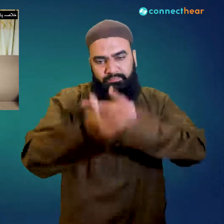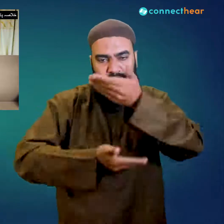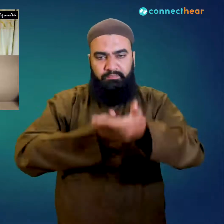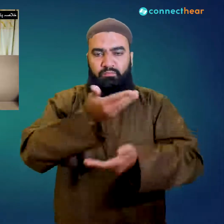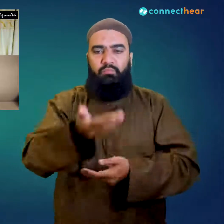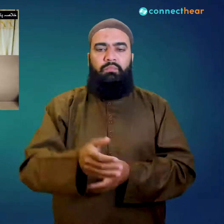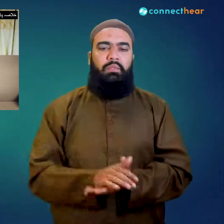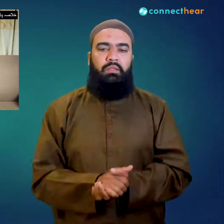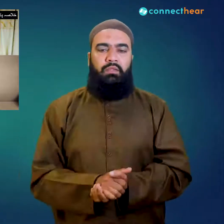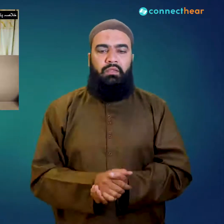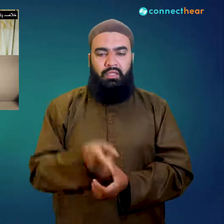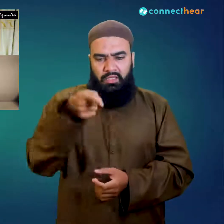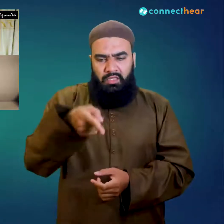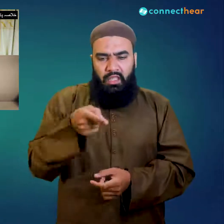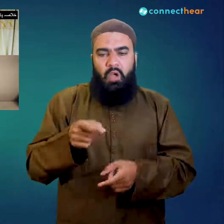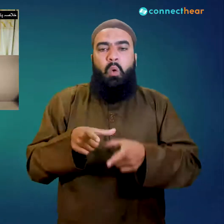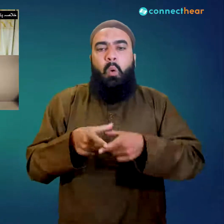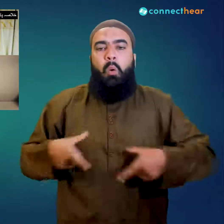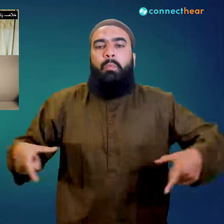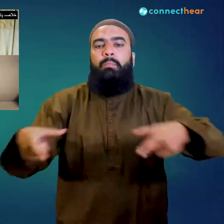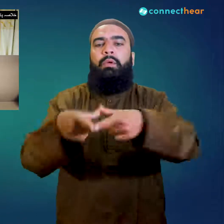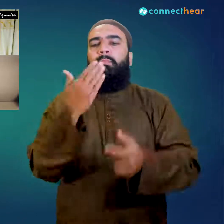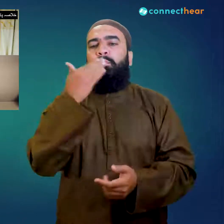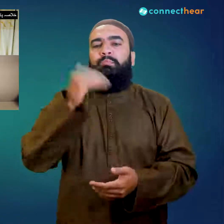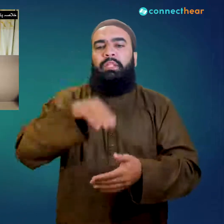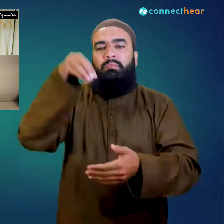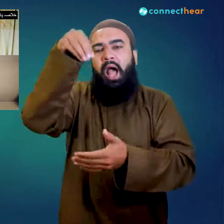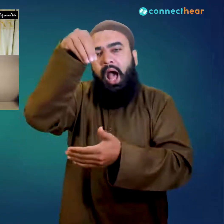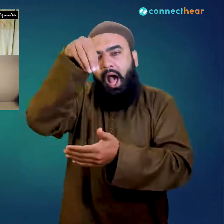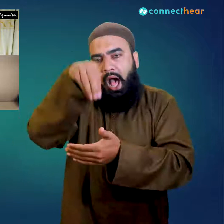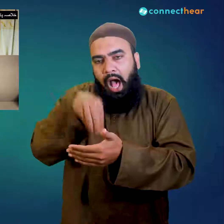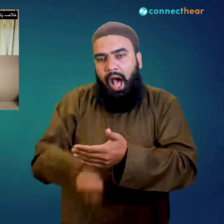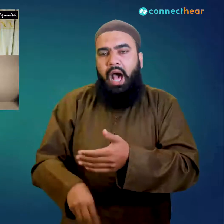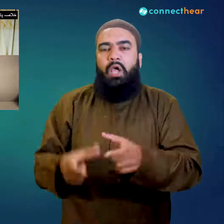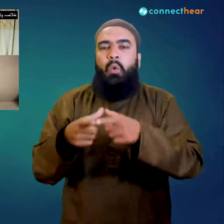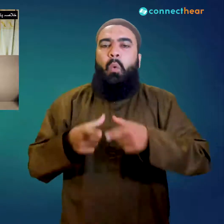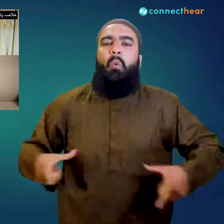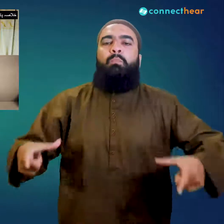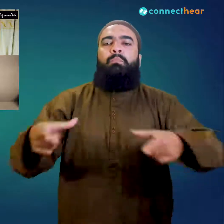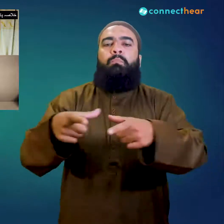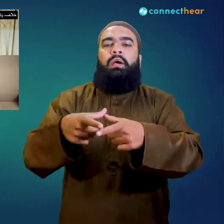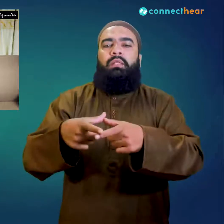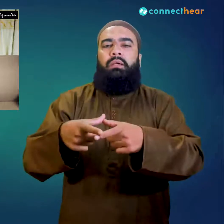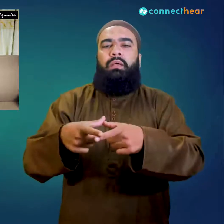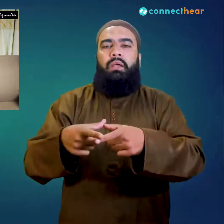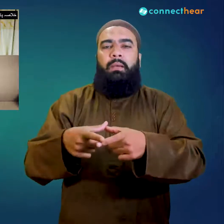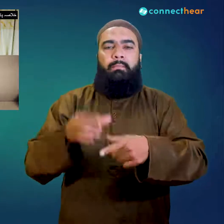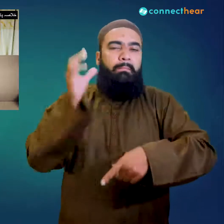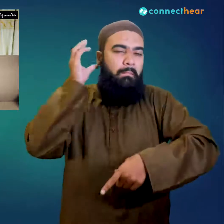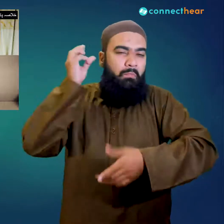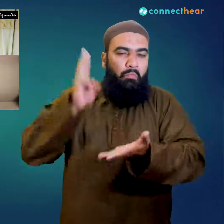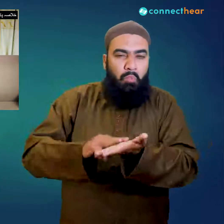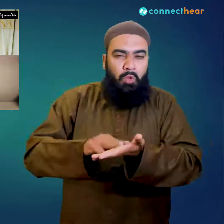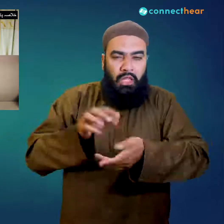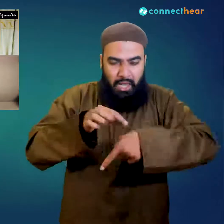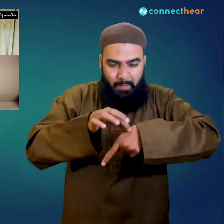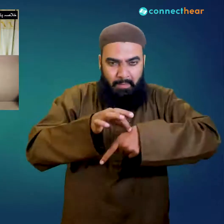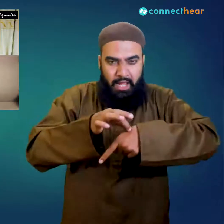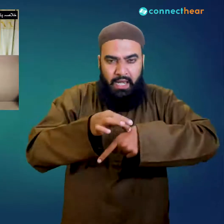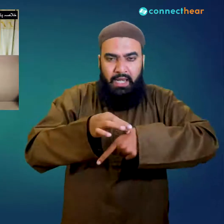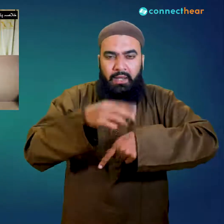آگے فرمایا کہ یہ امت آخری امت ہے، اس کو امت وسط کہا گیا۔